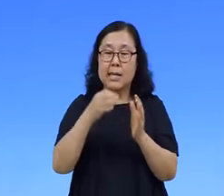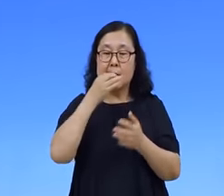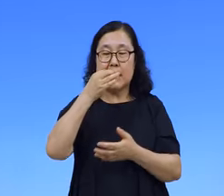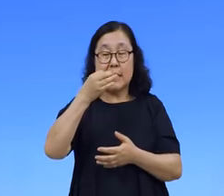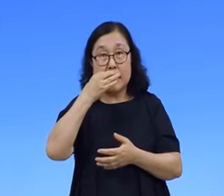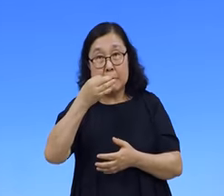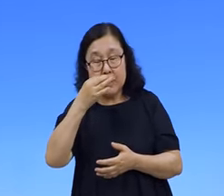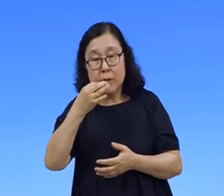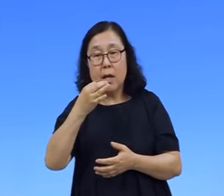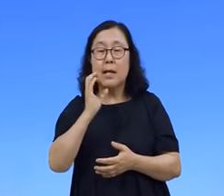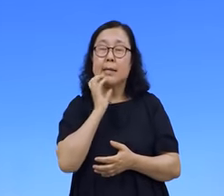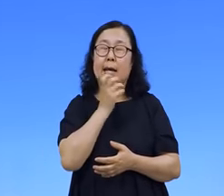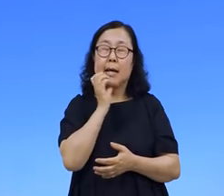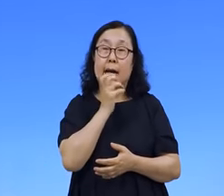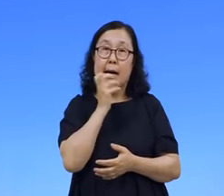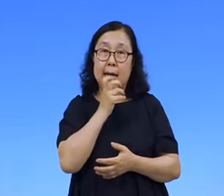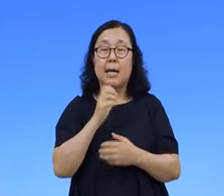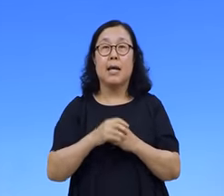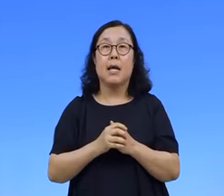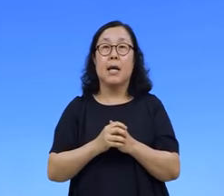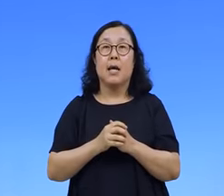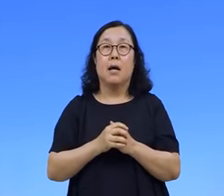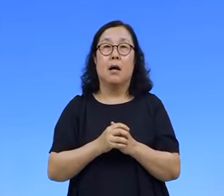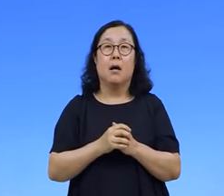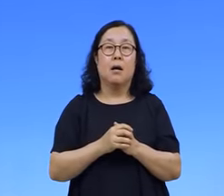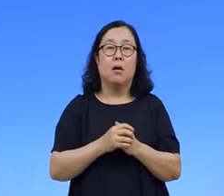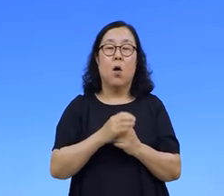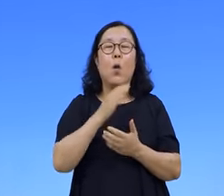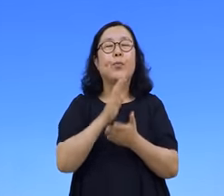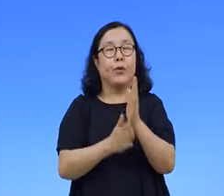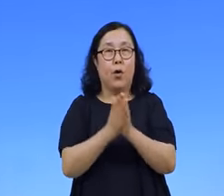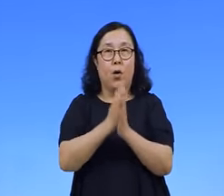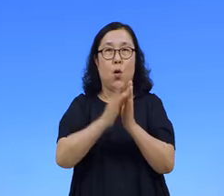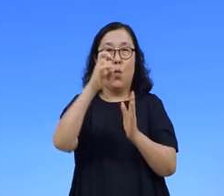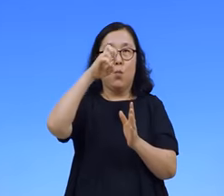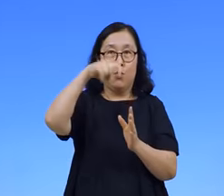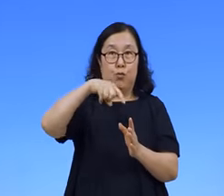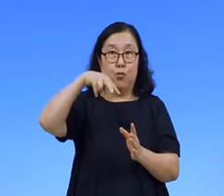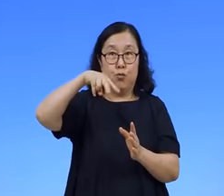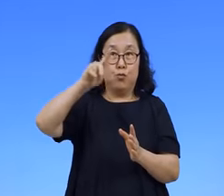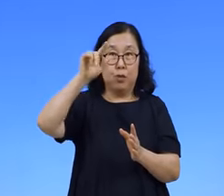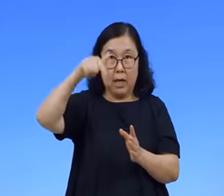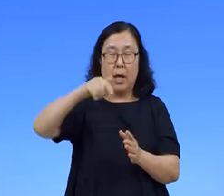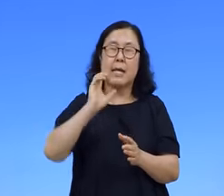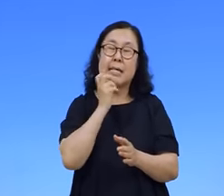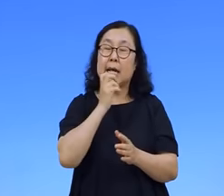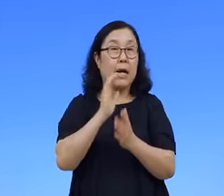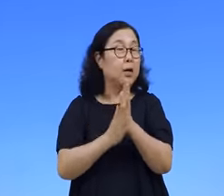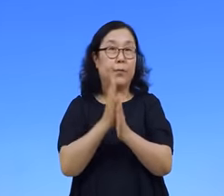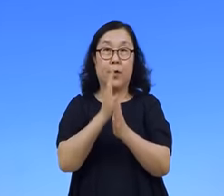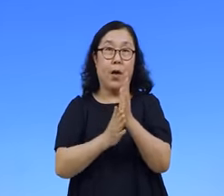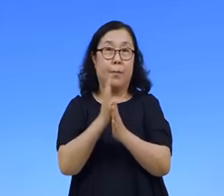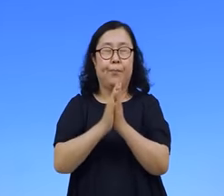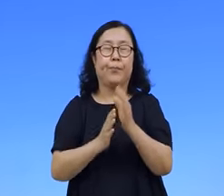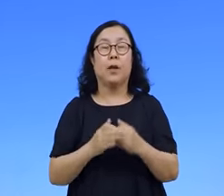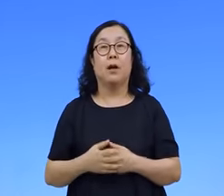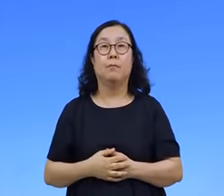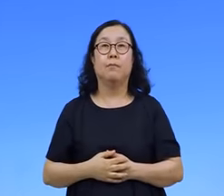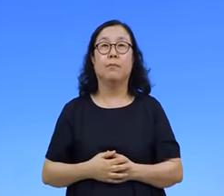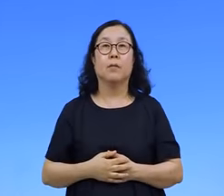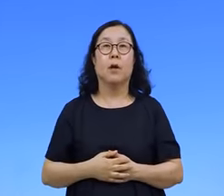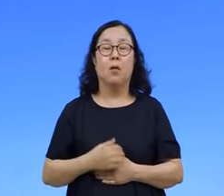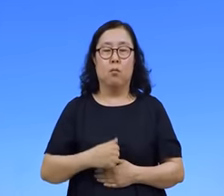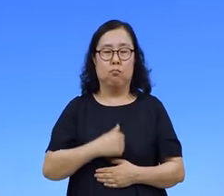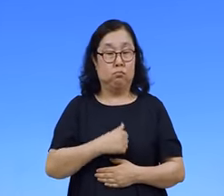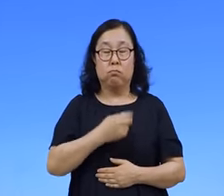침 전부는 이게 무색이랍니다. 지금 저는 이제 아마 침이 튀면 무색일 거예요. 뭐 특별한 어떤 그